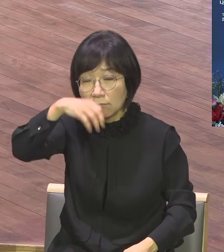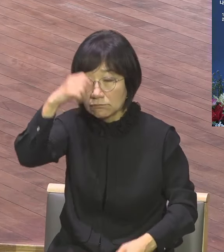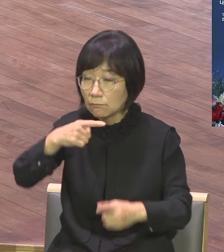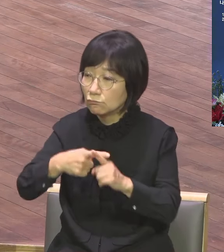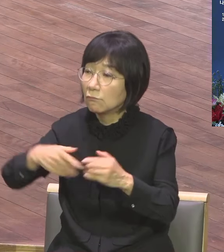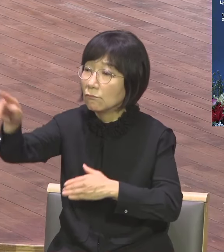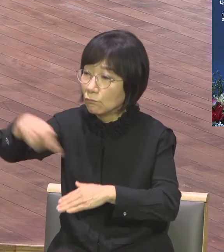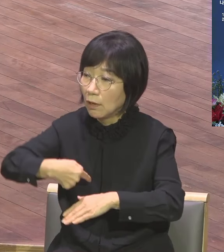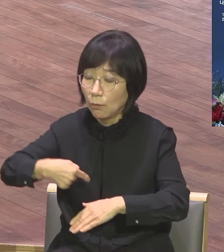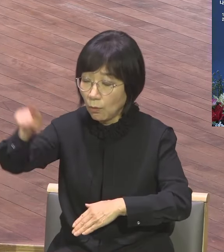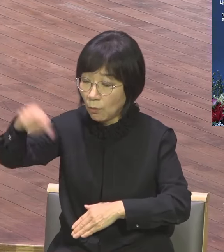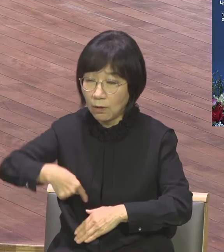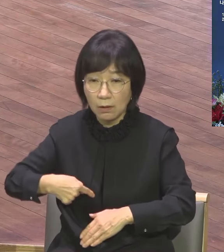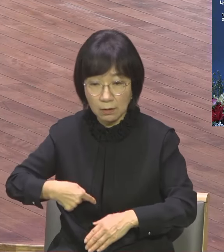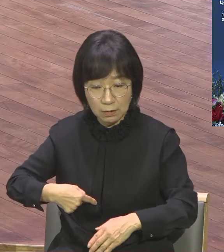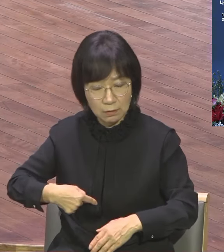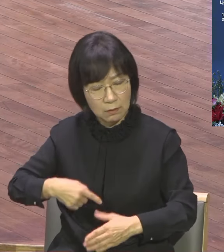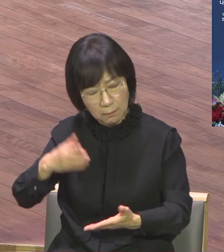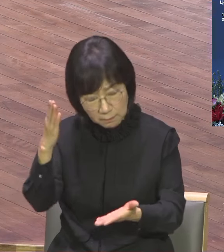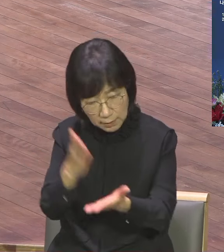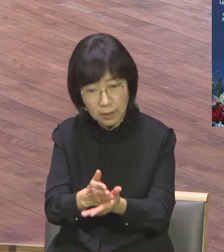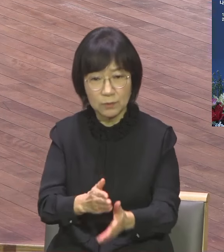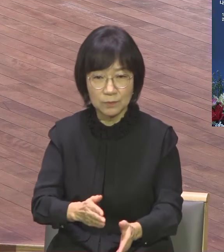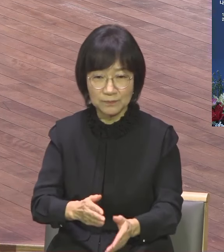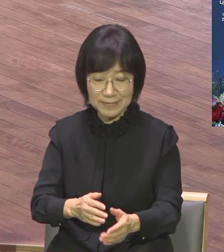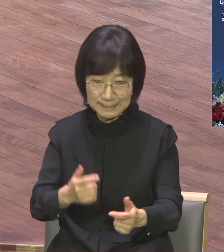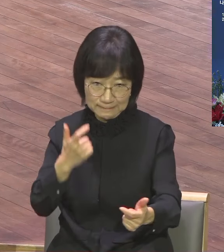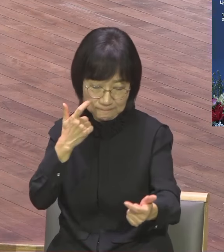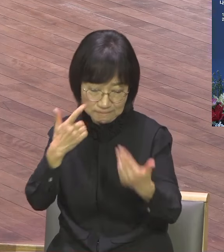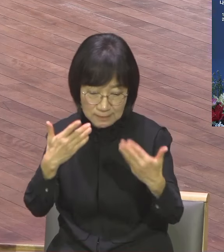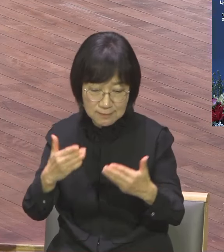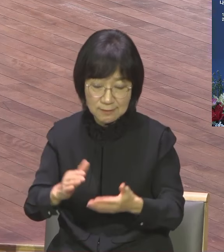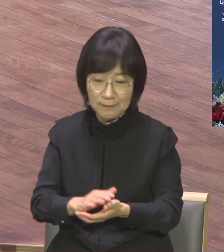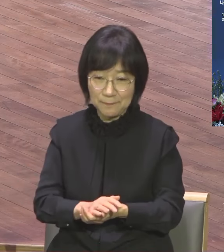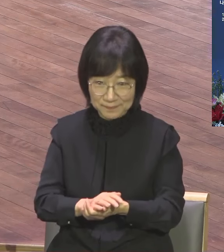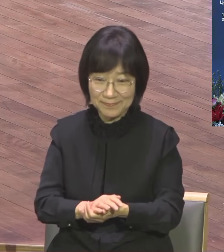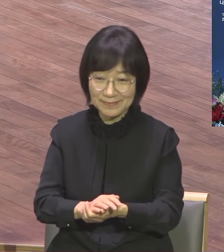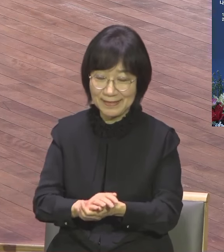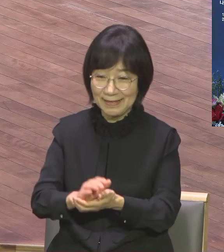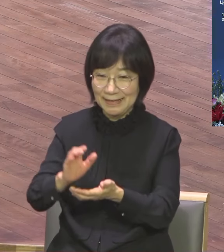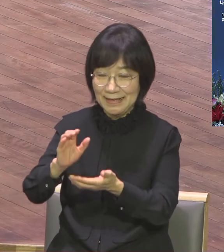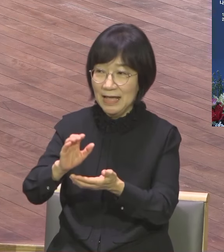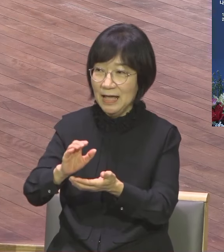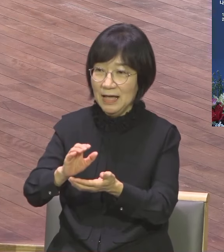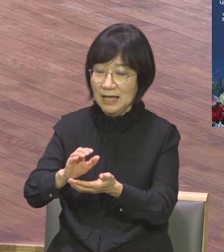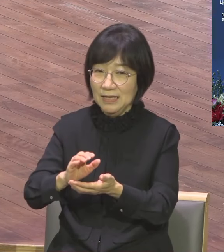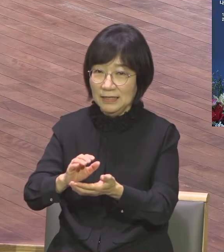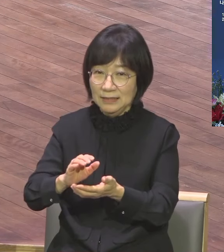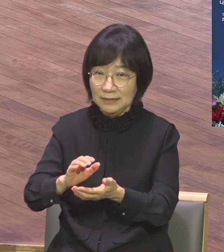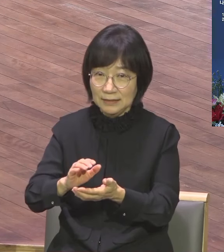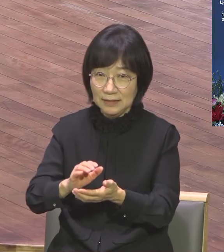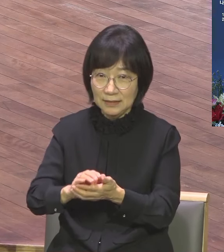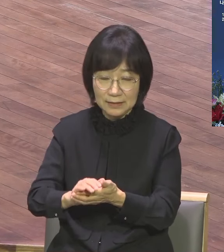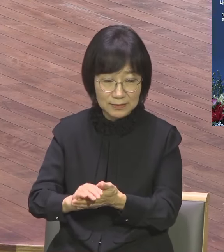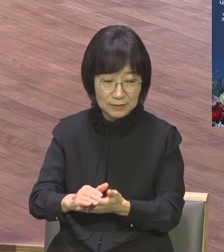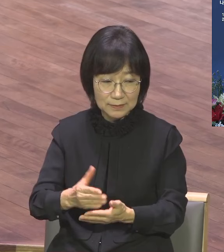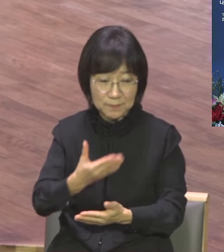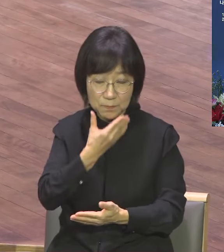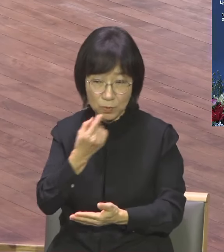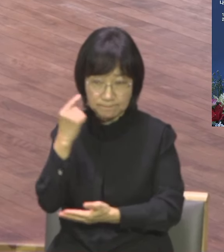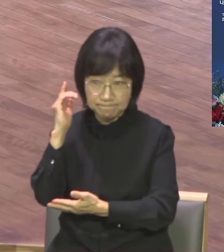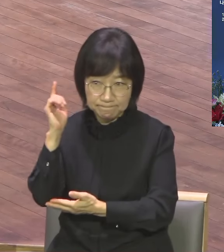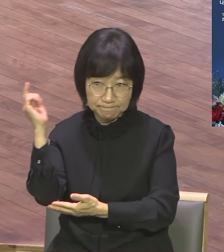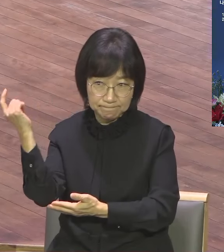하나님께서 책임지는 그런 렘넌트가 된단 말이에요. 렘넌트는 하나님 책임져주는 렘넌트 그런